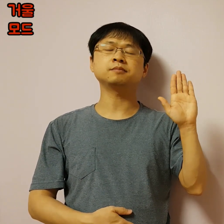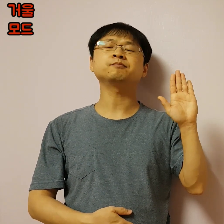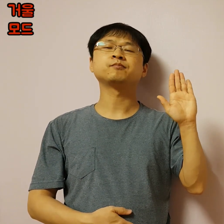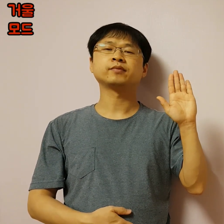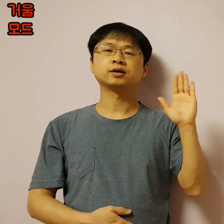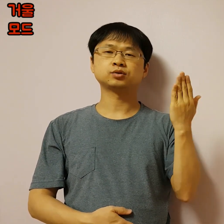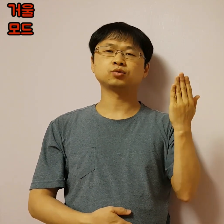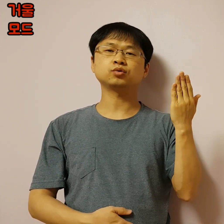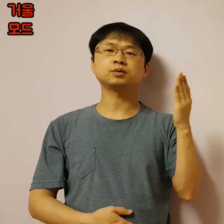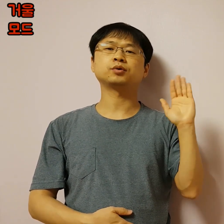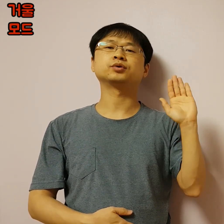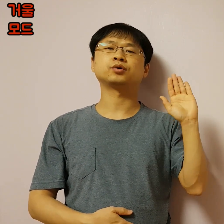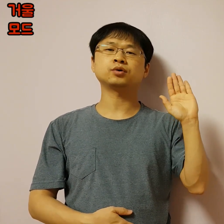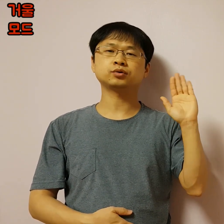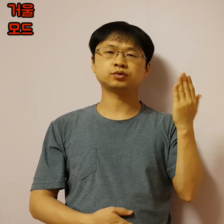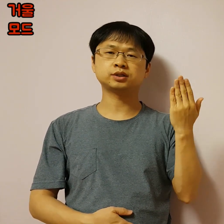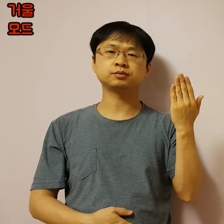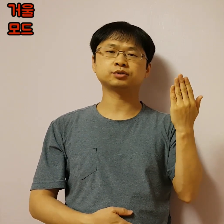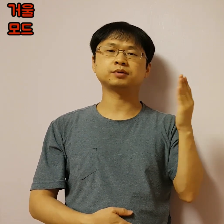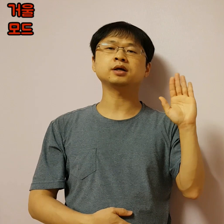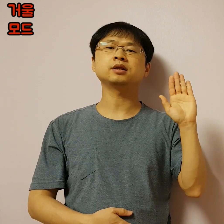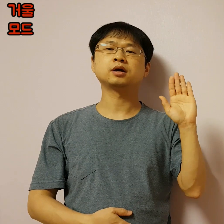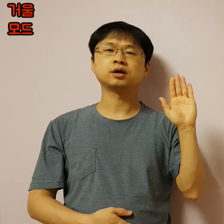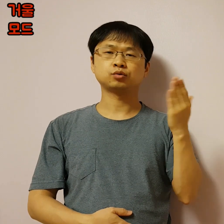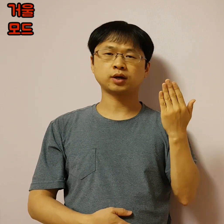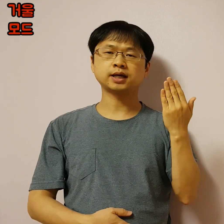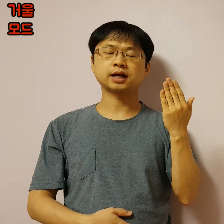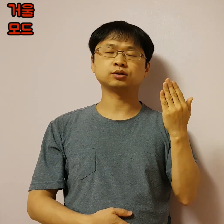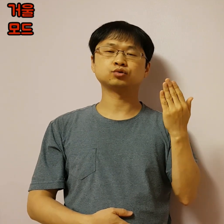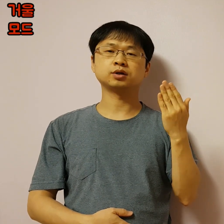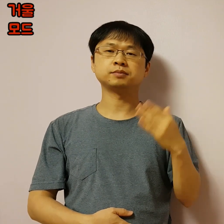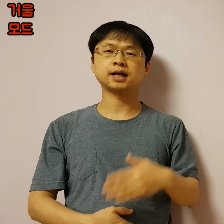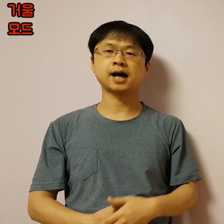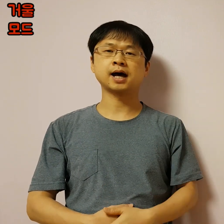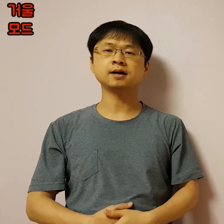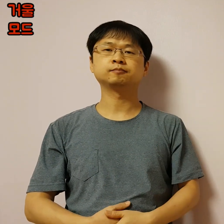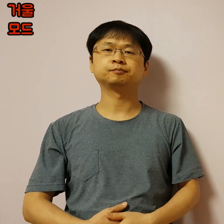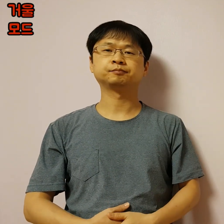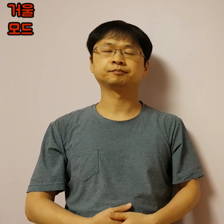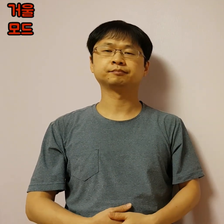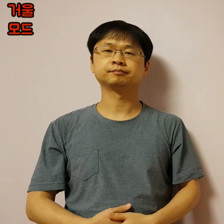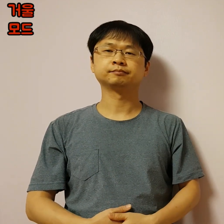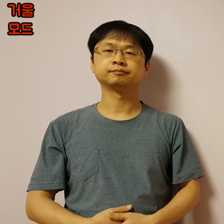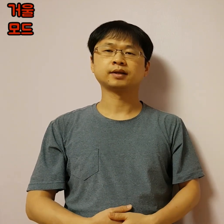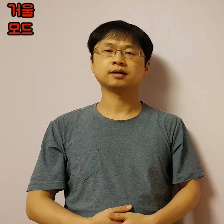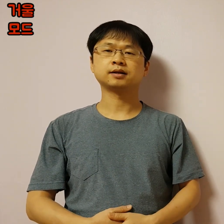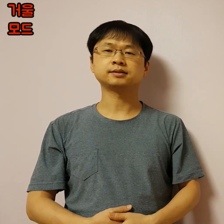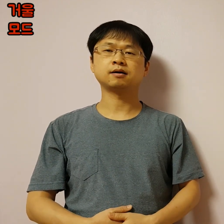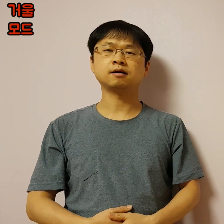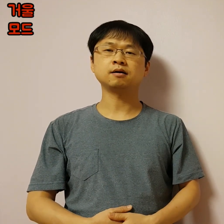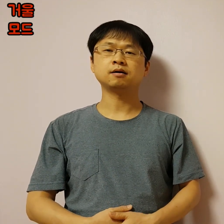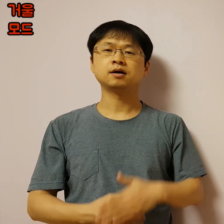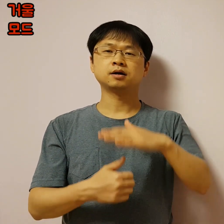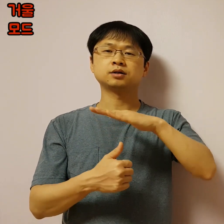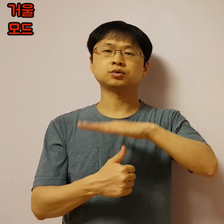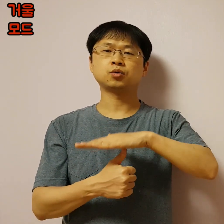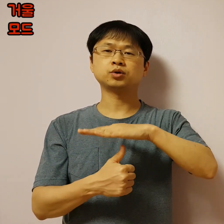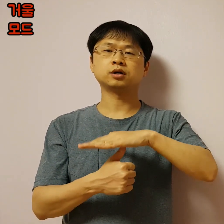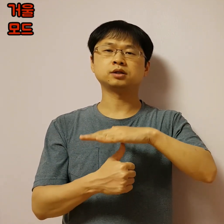다음 손등이 보이도록 뒤집어주면 되다라는 수어입니다. 그래서